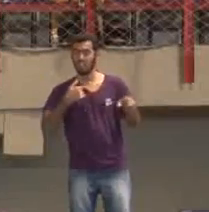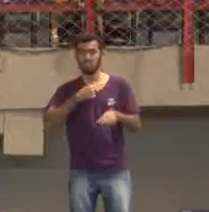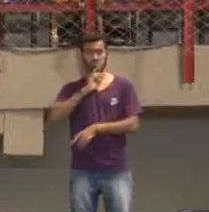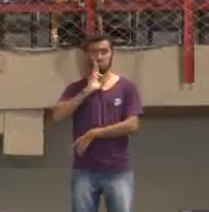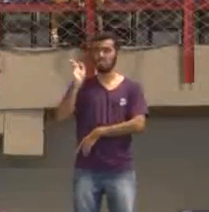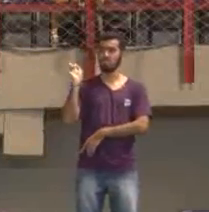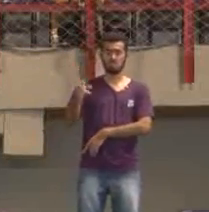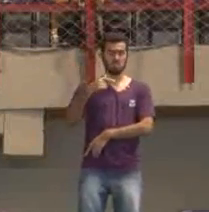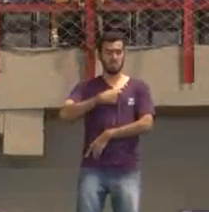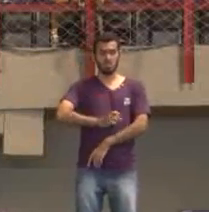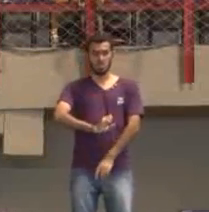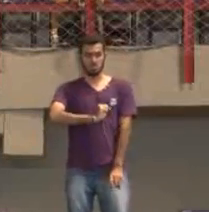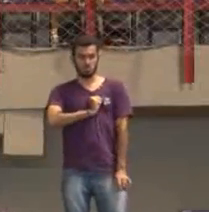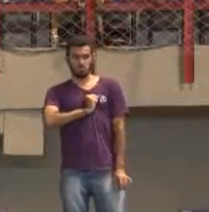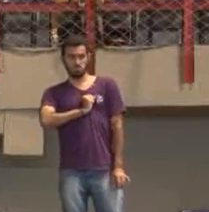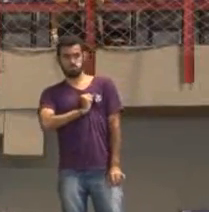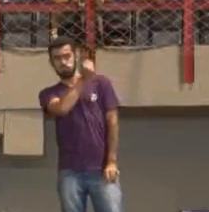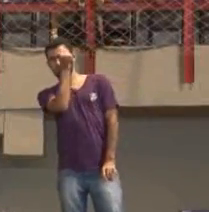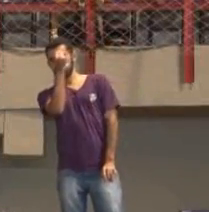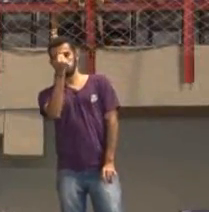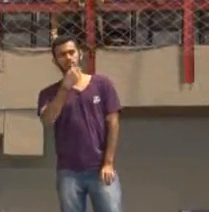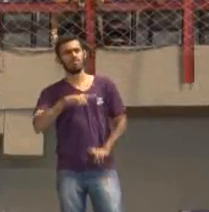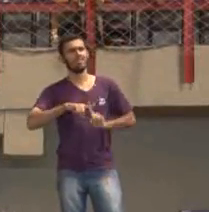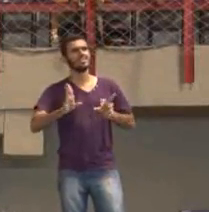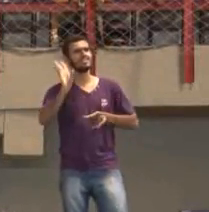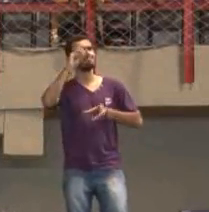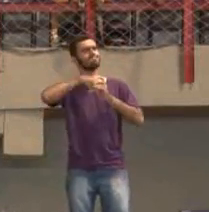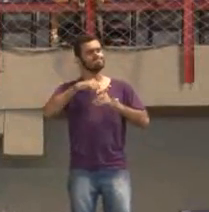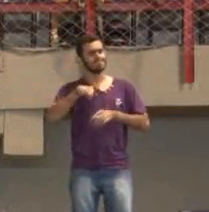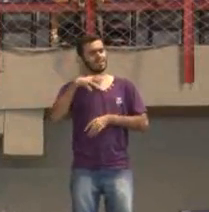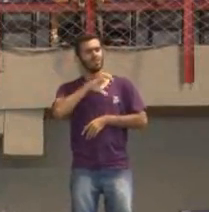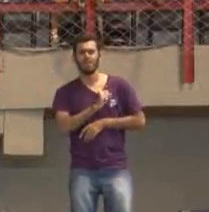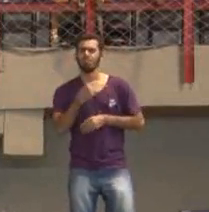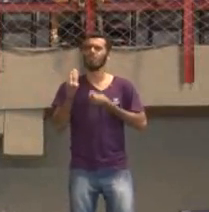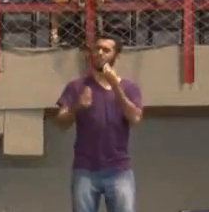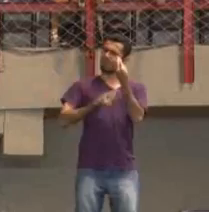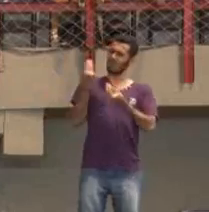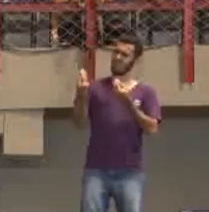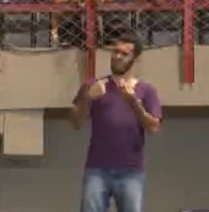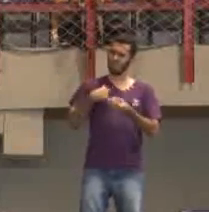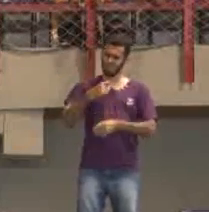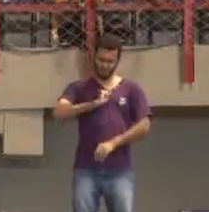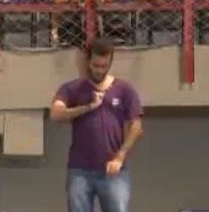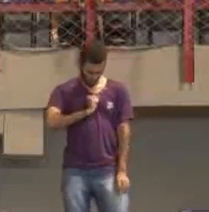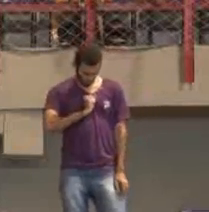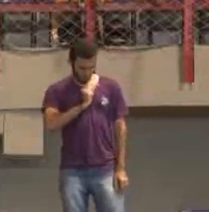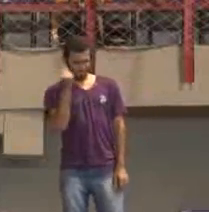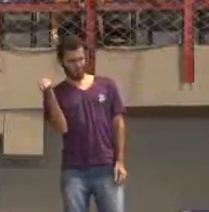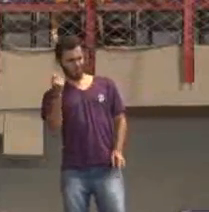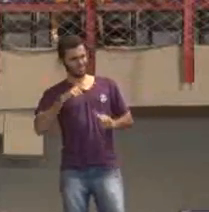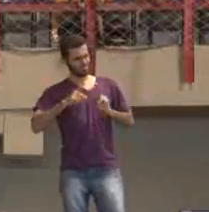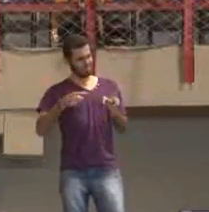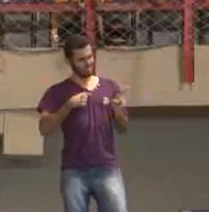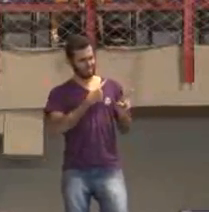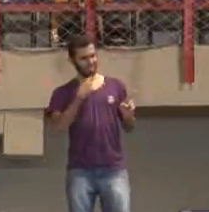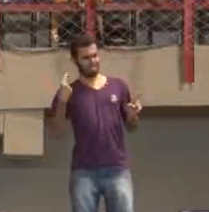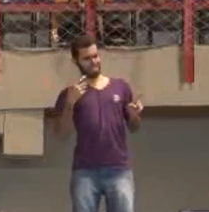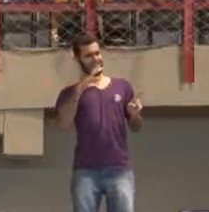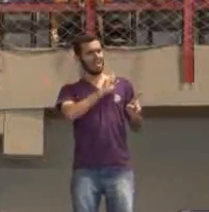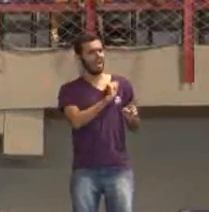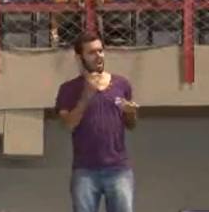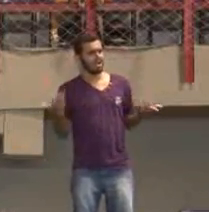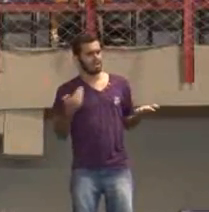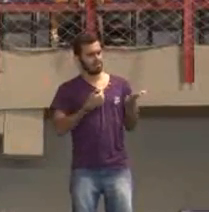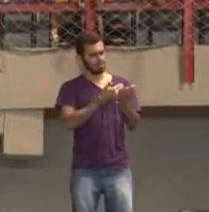e morro de amor por ela. Isso é um paradoxo, como é que tem ódio e ainda morre de amor? Começou o problema. E aí ninguém